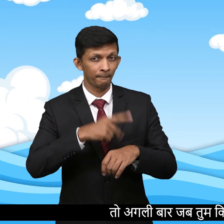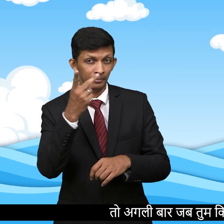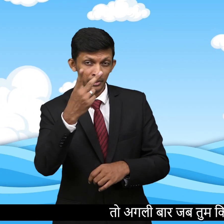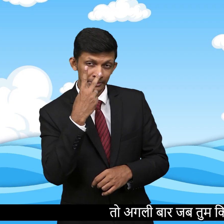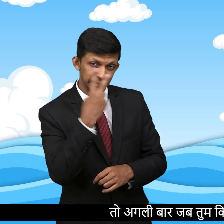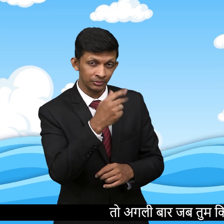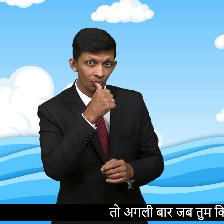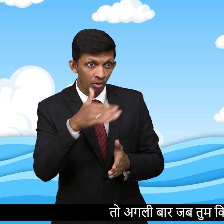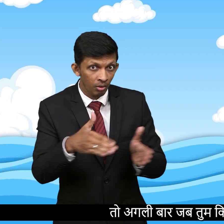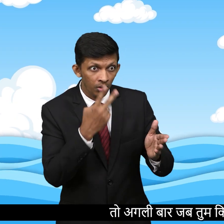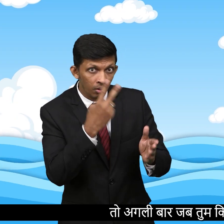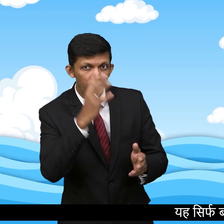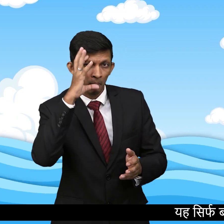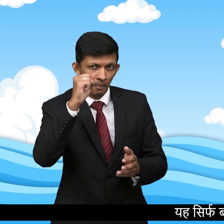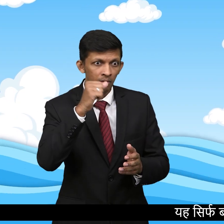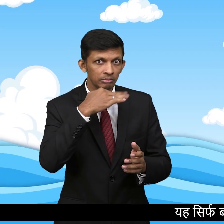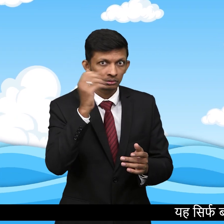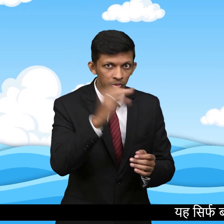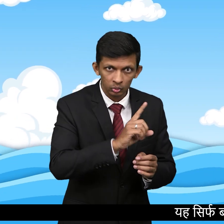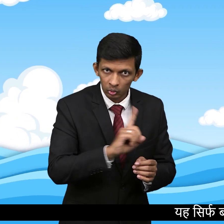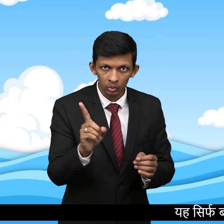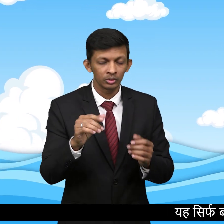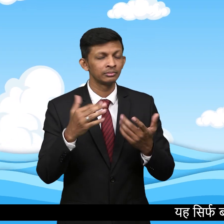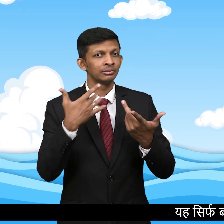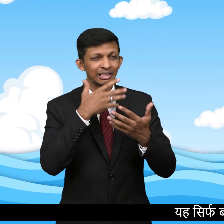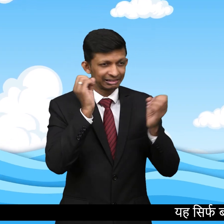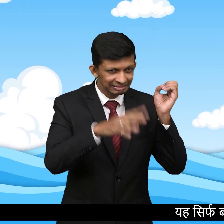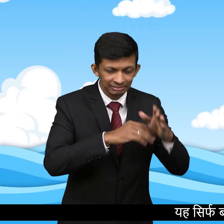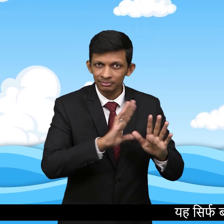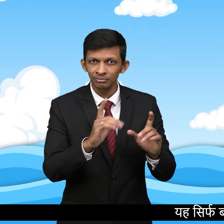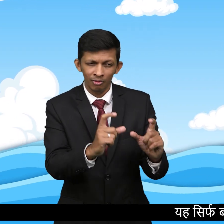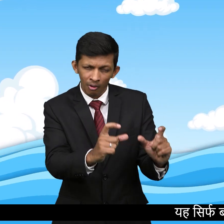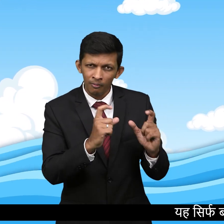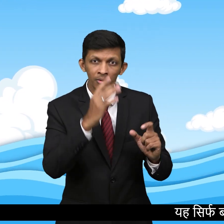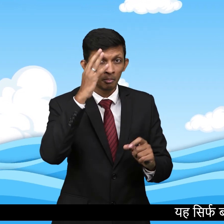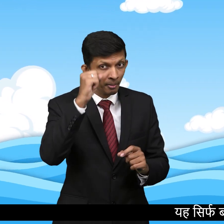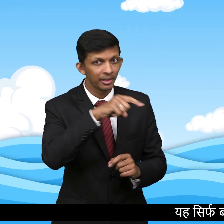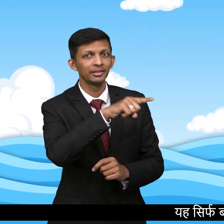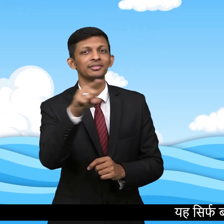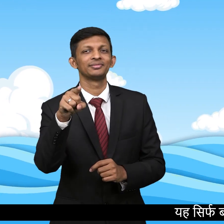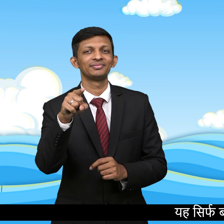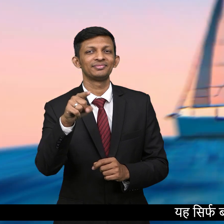नदी को देखो तो याद रखना, यह सिर्फ बहता पानी नहीं है,